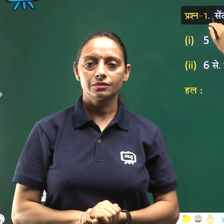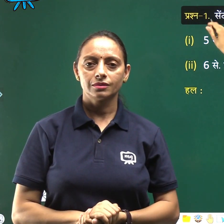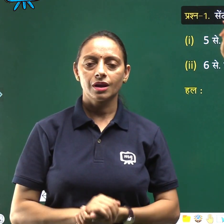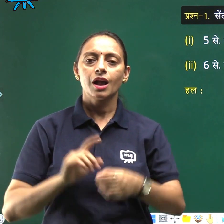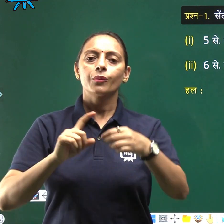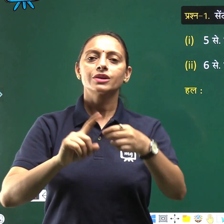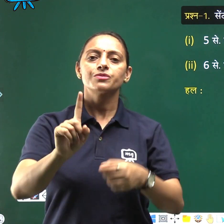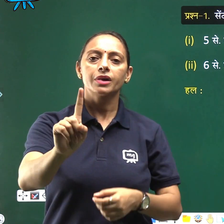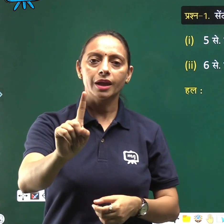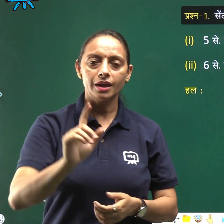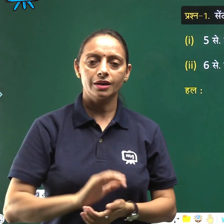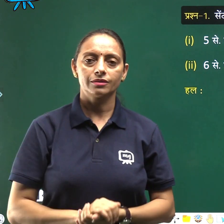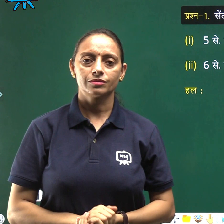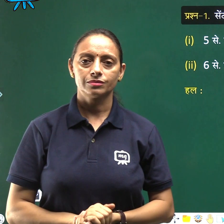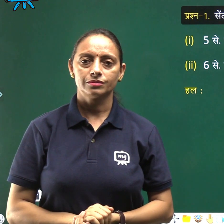प्रश्न 1,